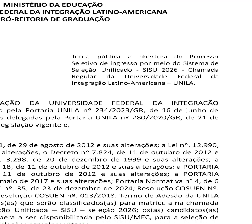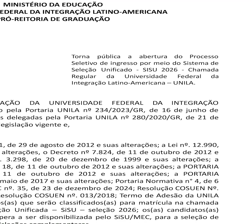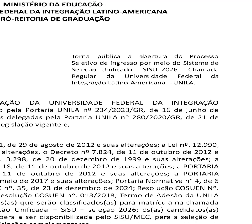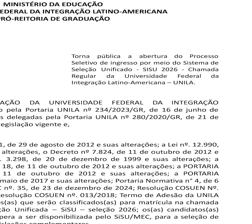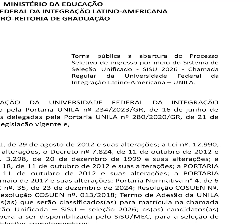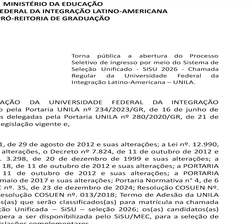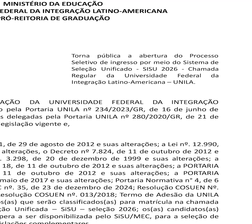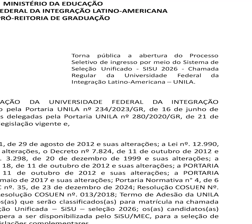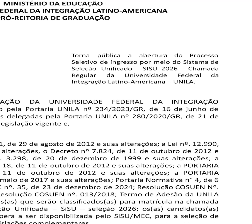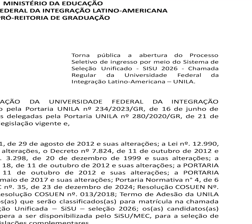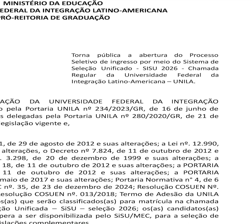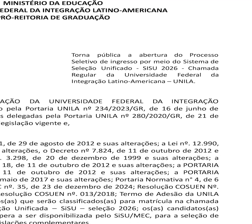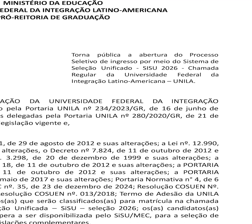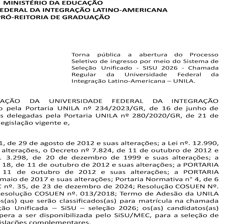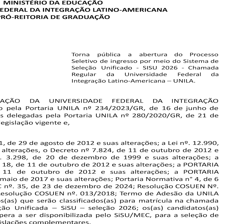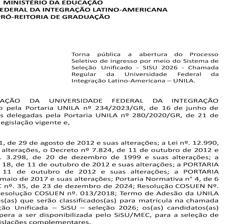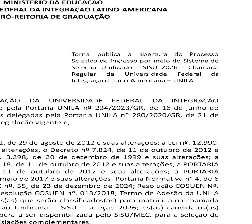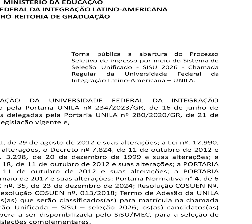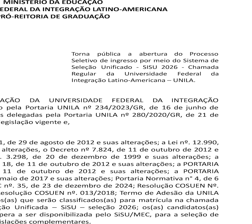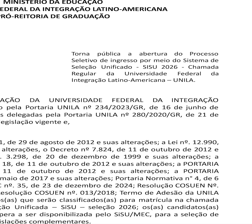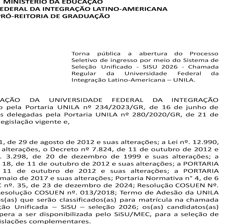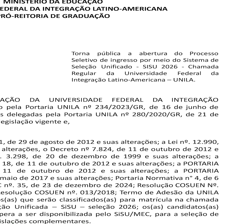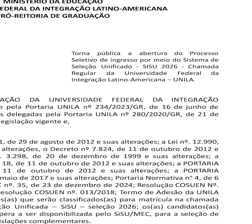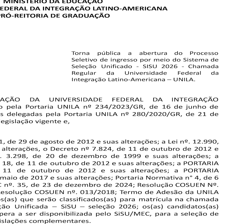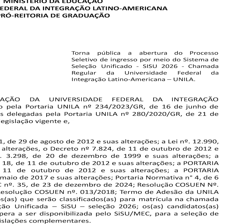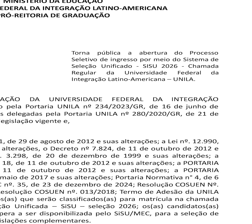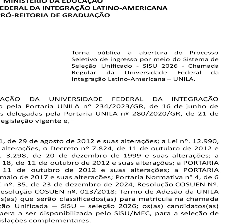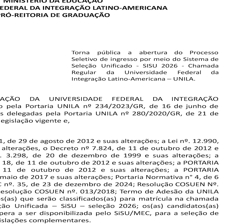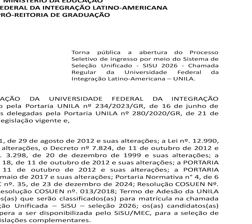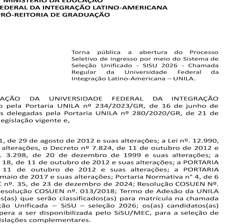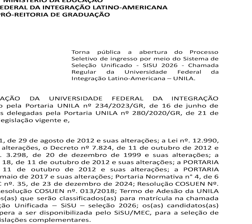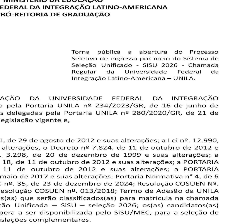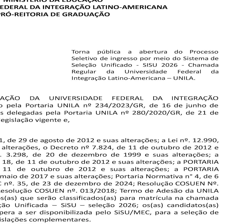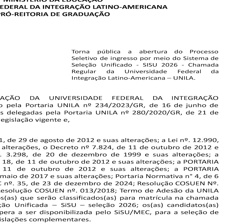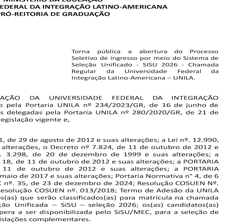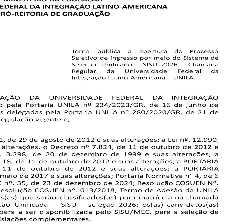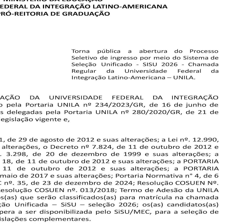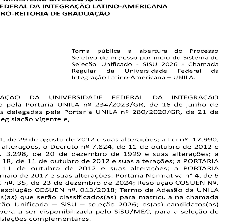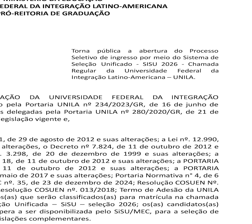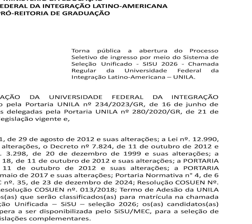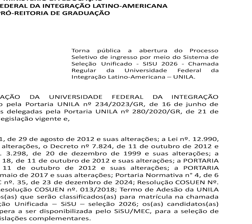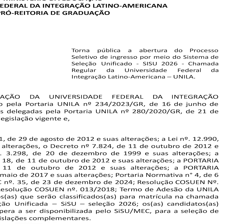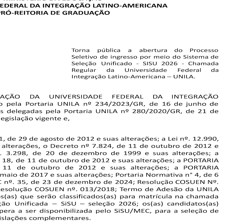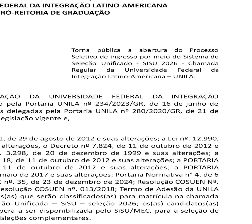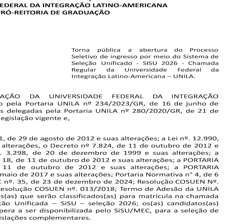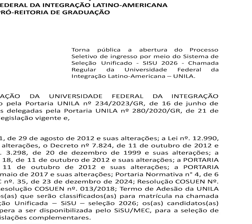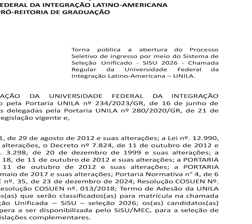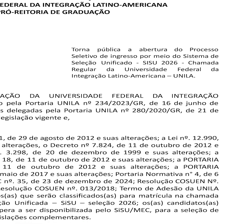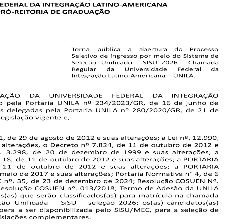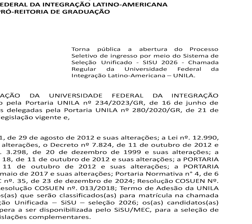nº 12.990, de 9 de junho de 2014, e suas alterações, o Decreto